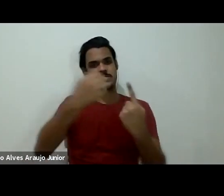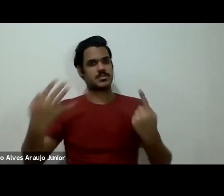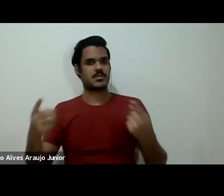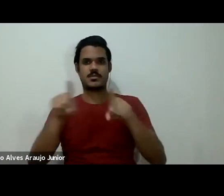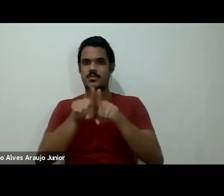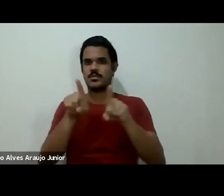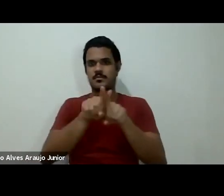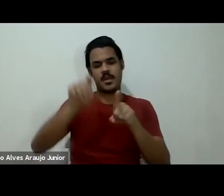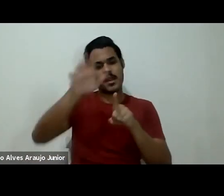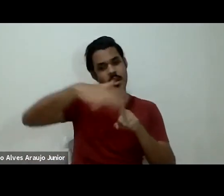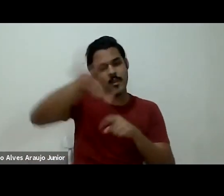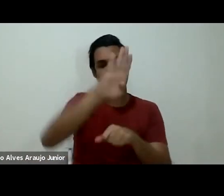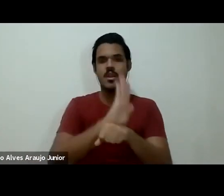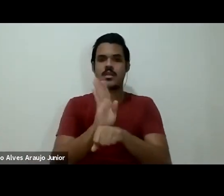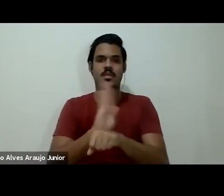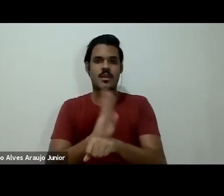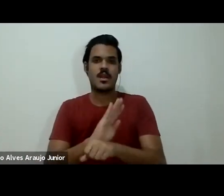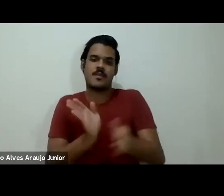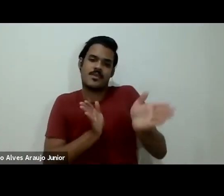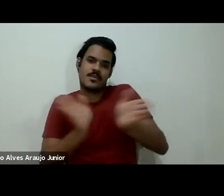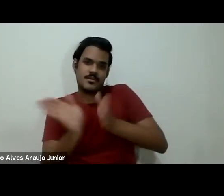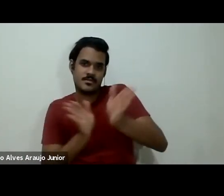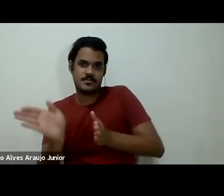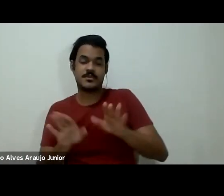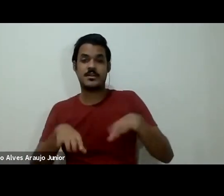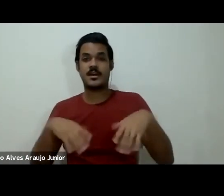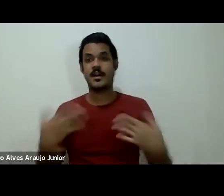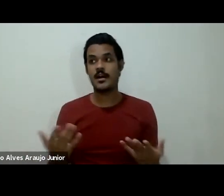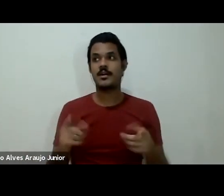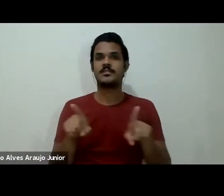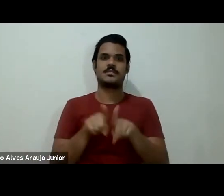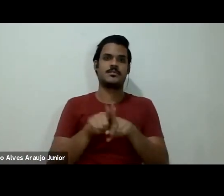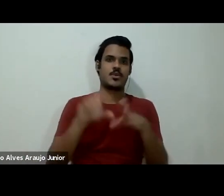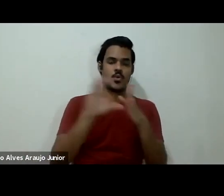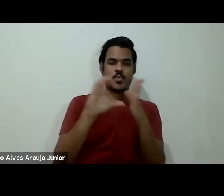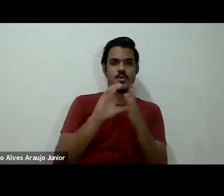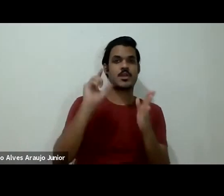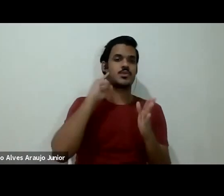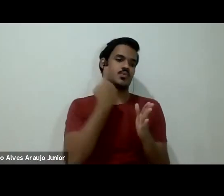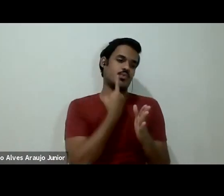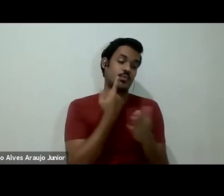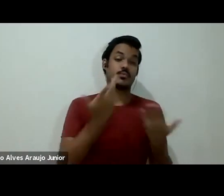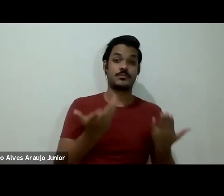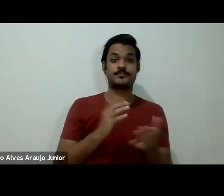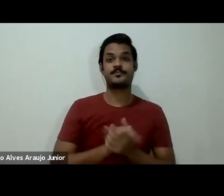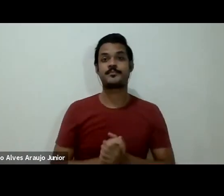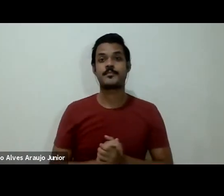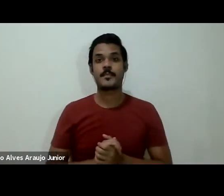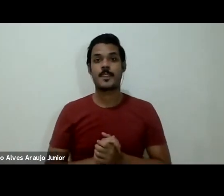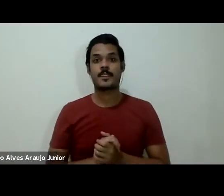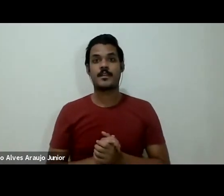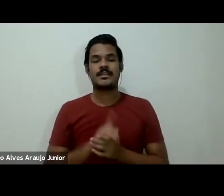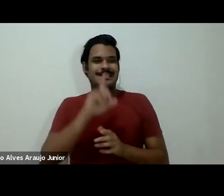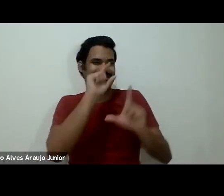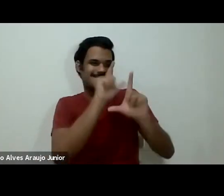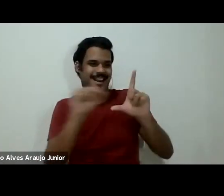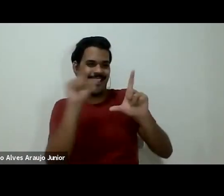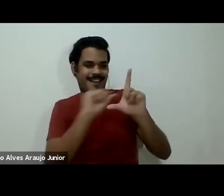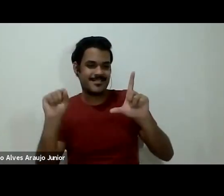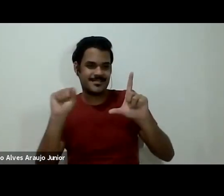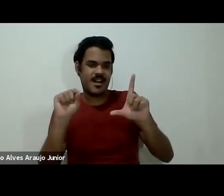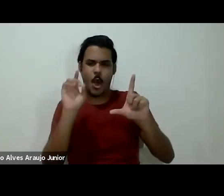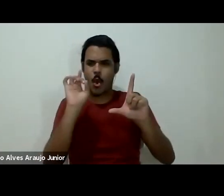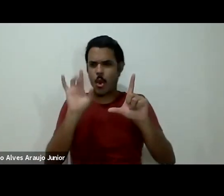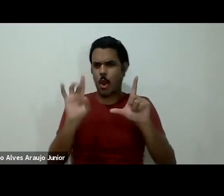área do cinema, acessibilidade para as comunidades surdas, né? Que não é só a legenda, porque